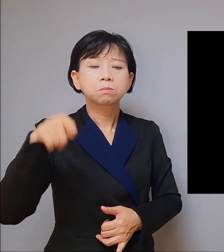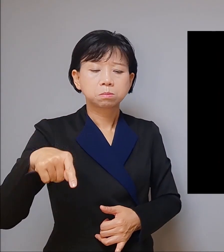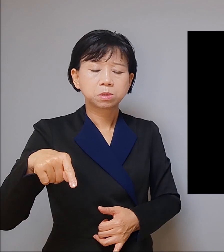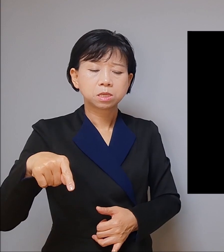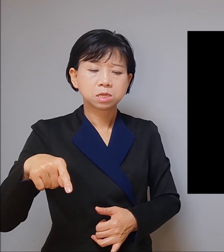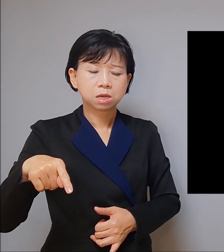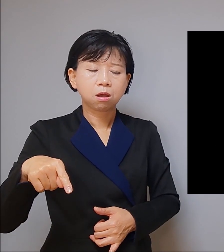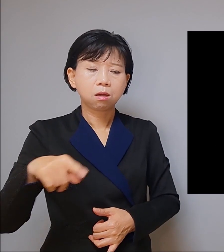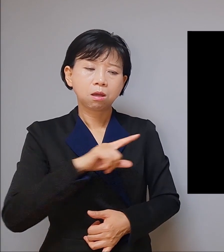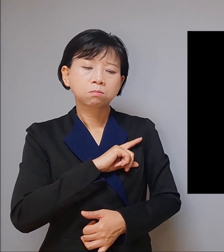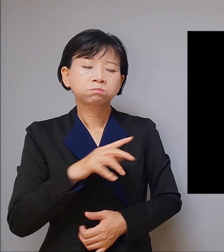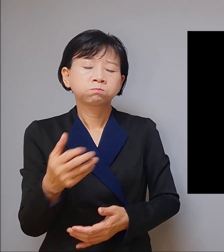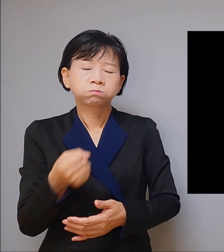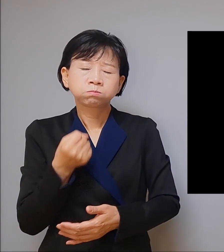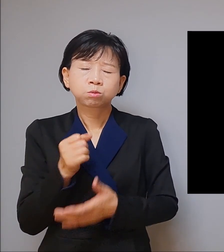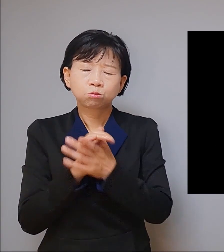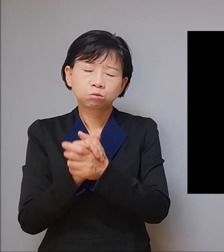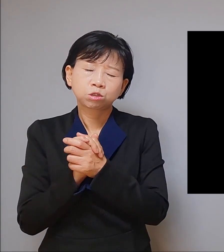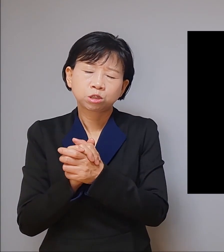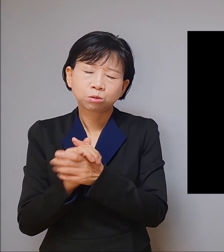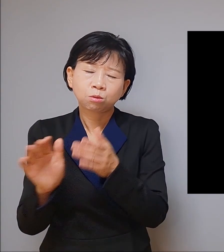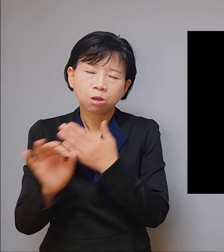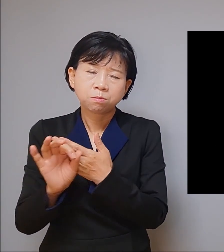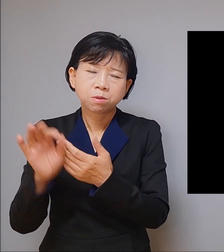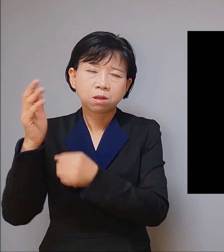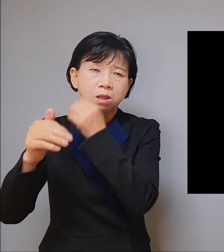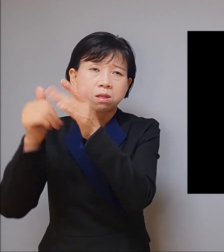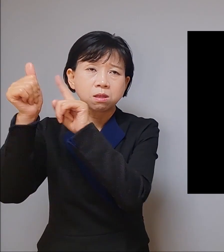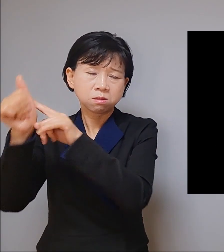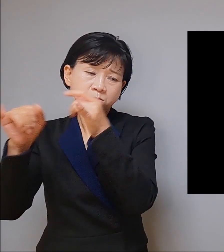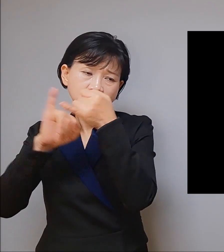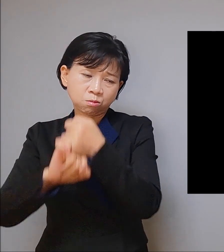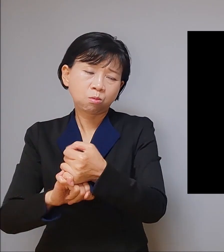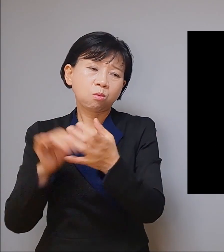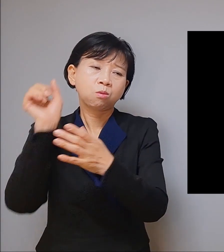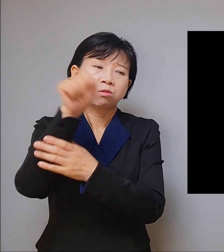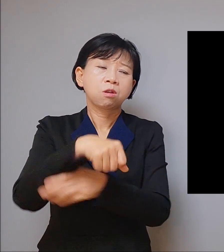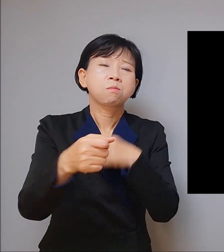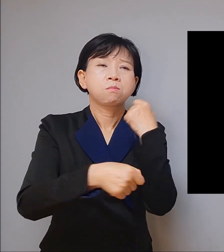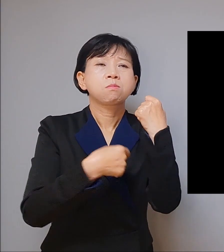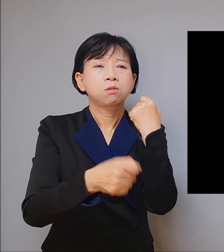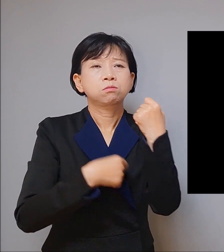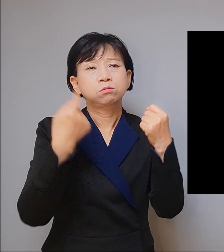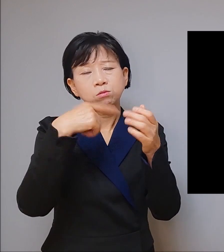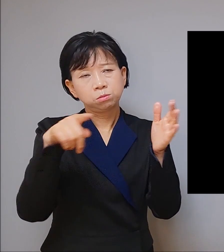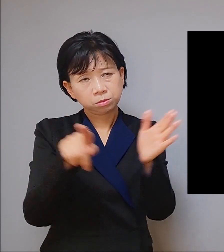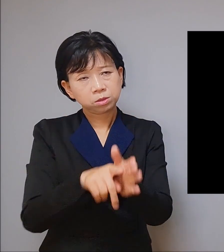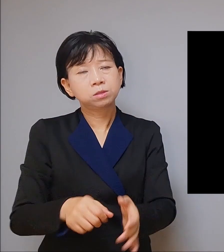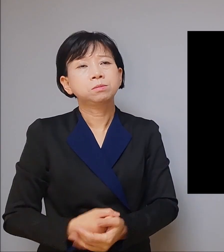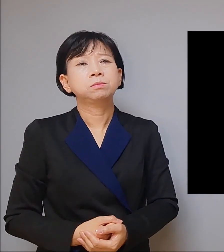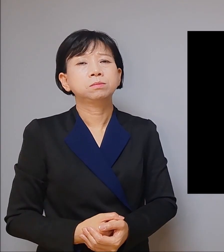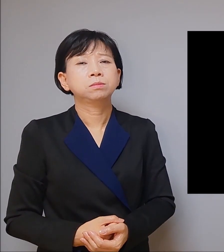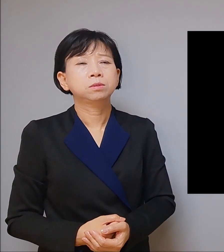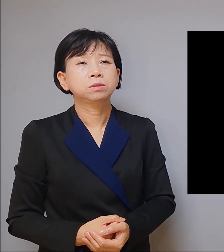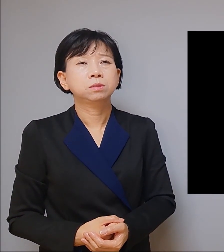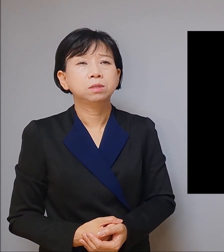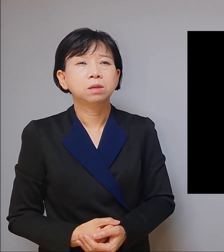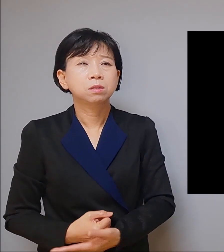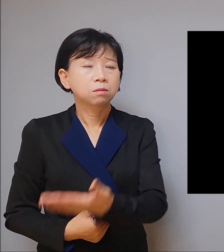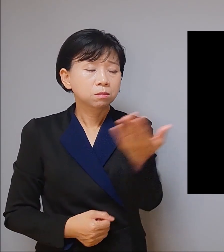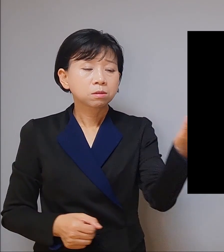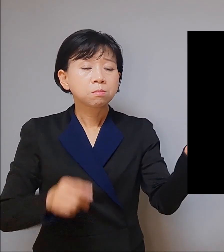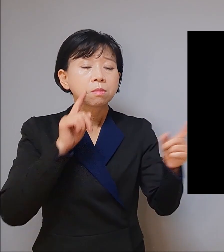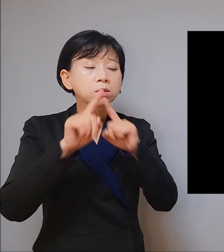기도하면 복음의 씨앗을 뿌리면 하나님께서 반드시 열매 맺게 해주실 줄 믿습니다. 너는